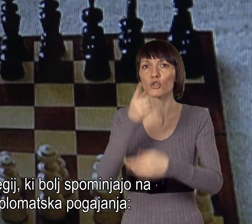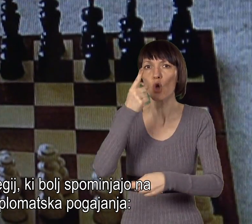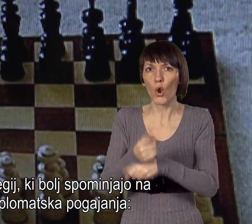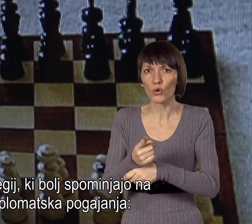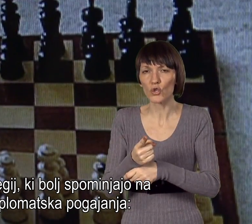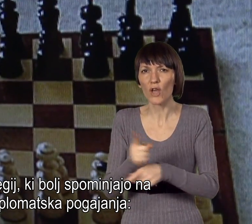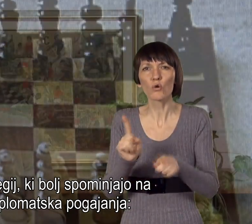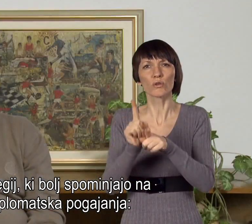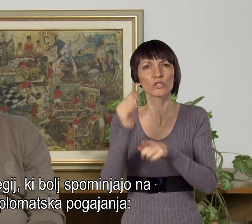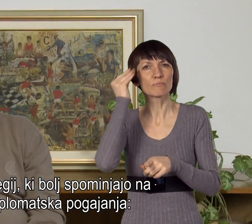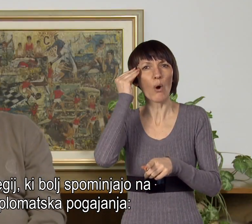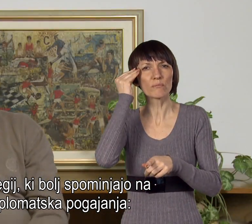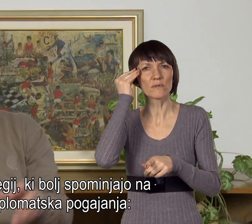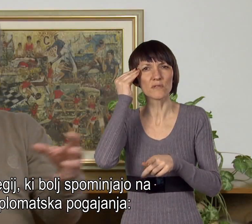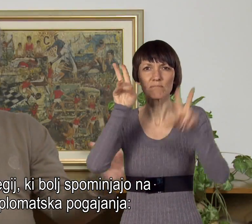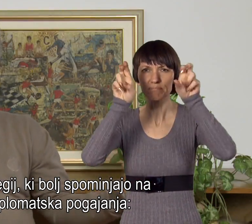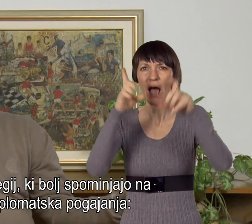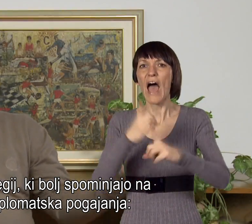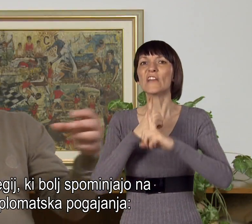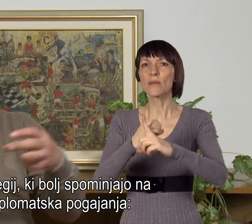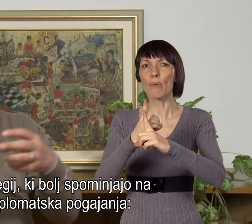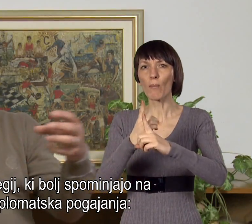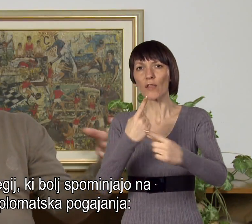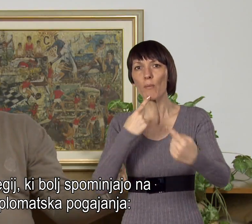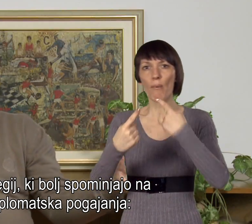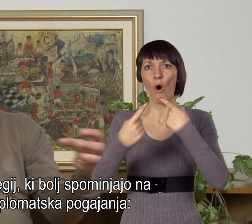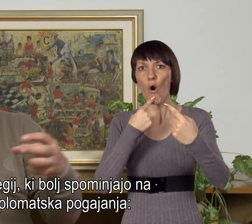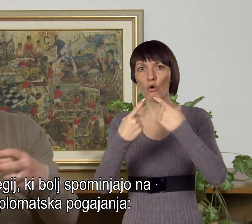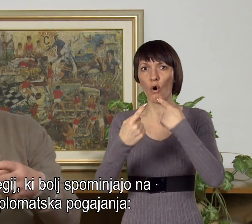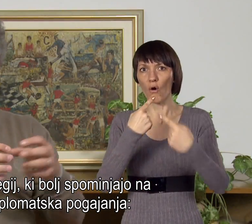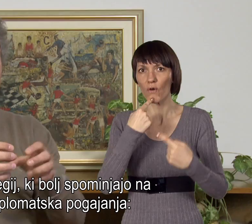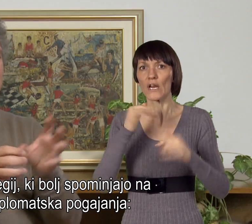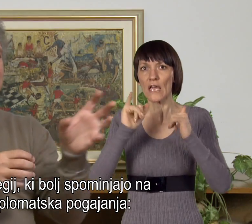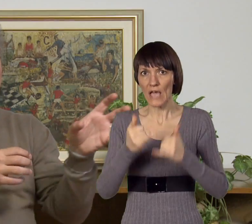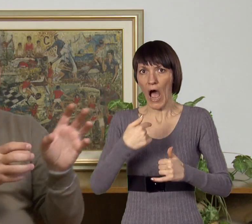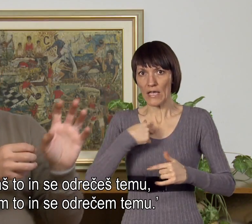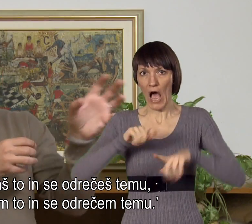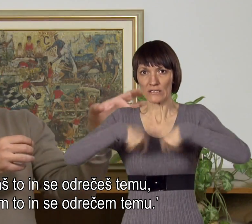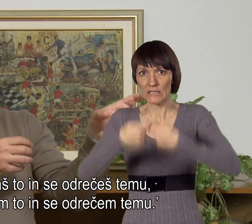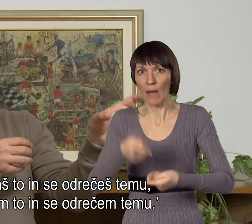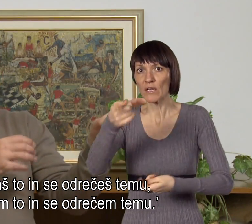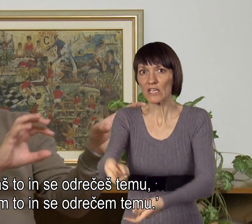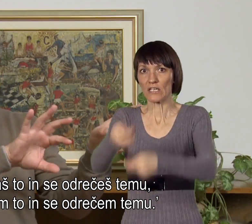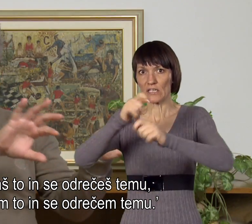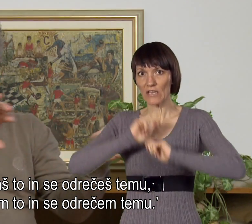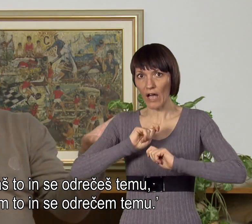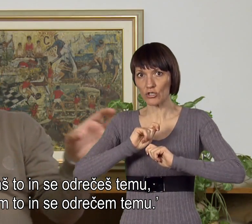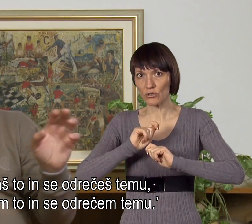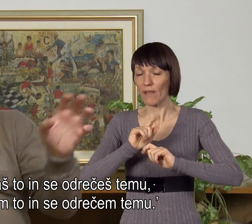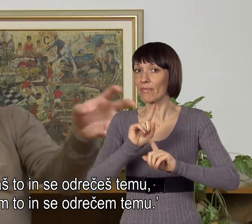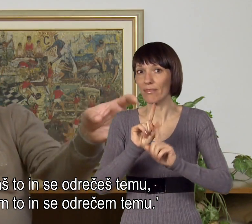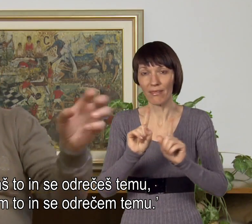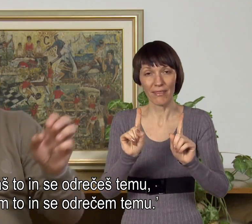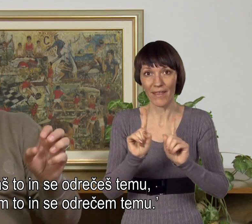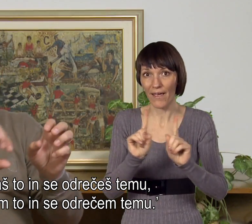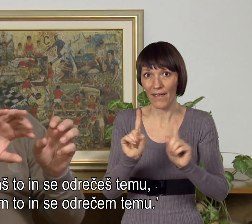strategij vnaprejšnjih, ki bolj spominjajo na diplomatska pogajanja, ti daš to in se odrečeš